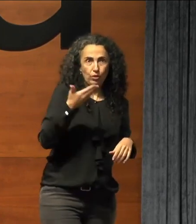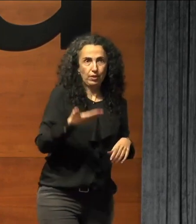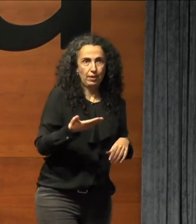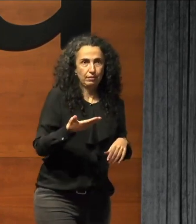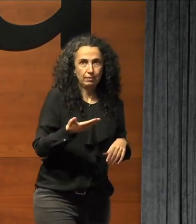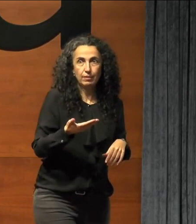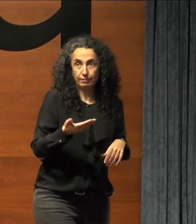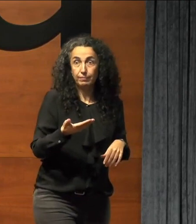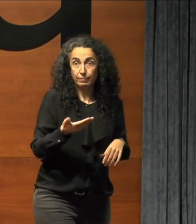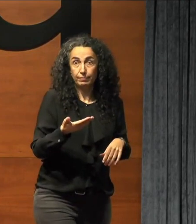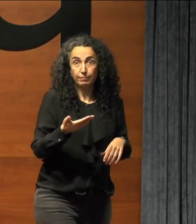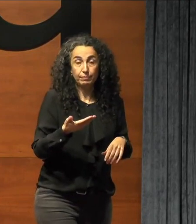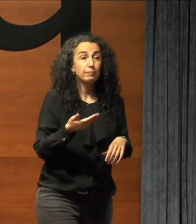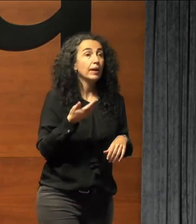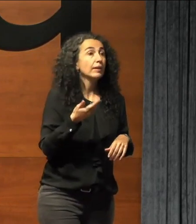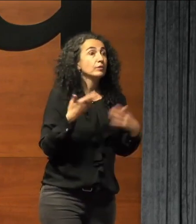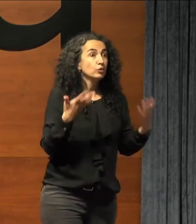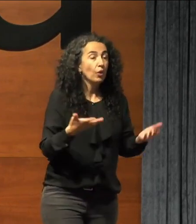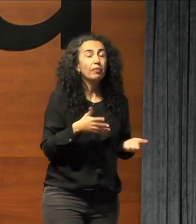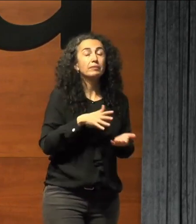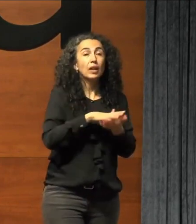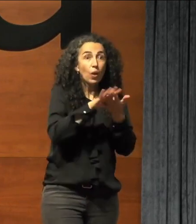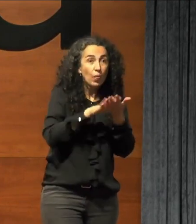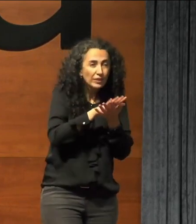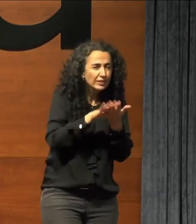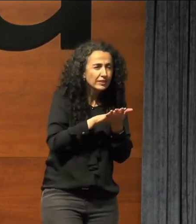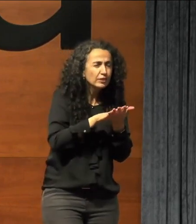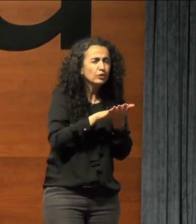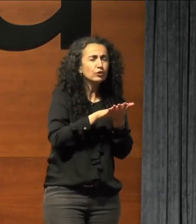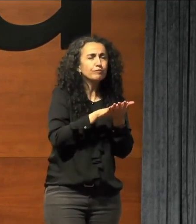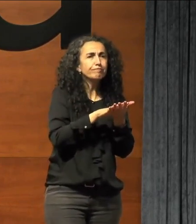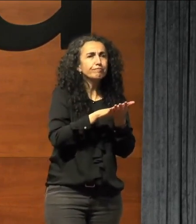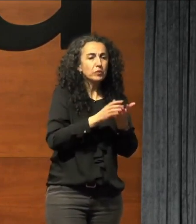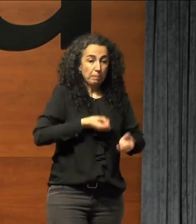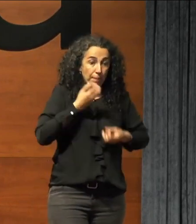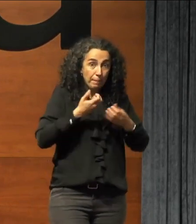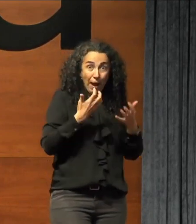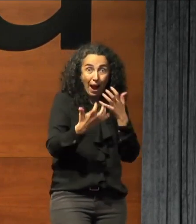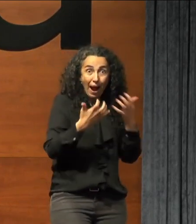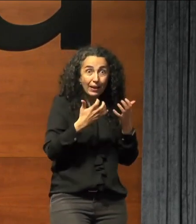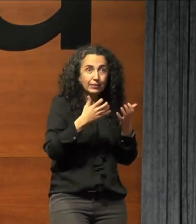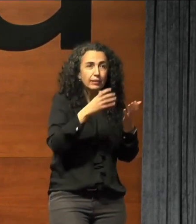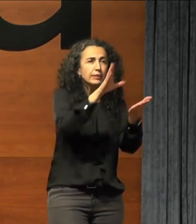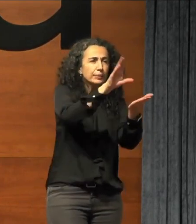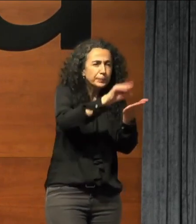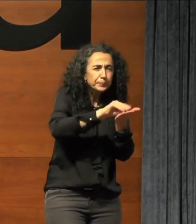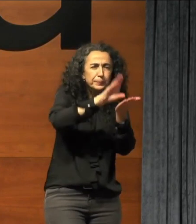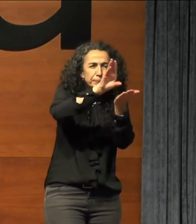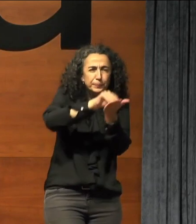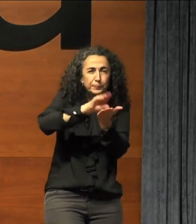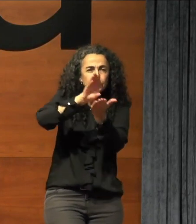Y la lengua de signos también ejerce un papel importante en esa producción artística.